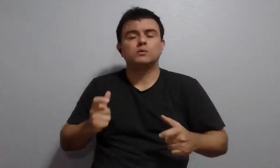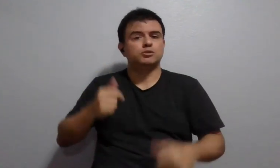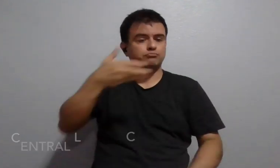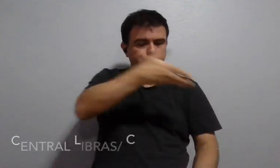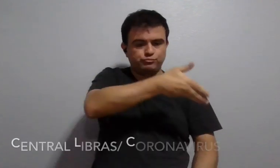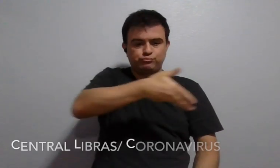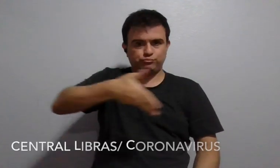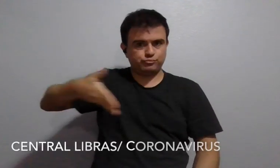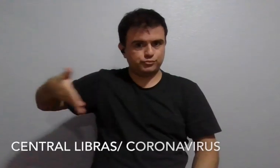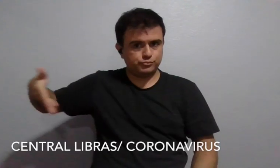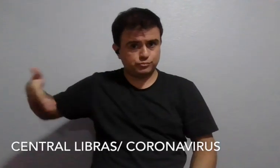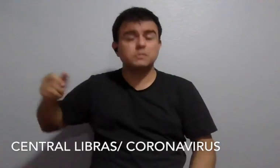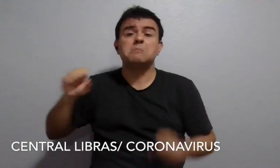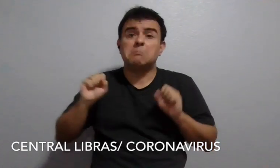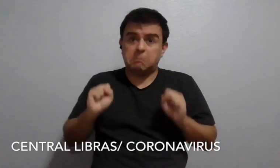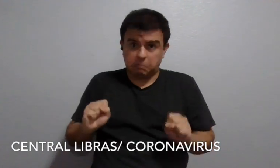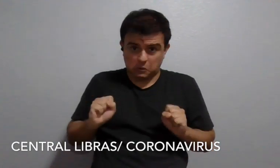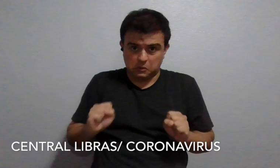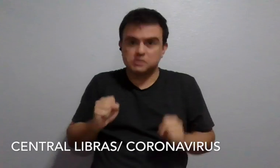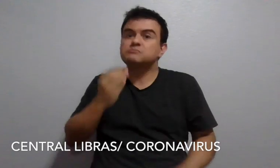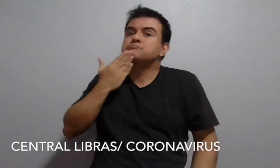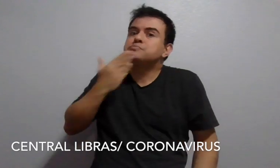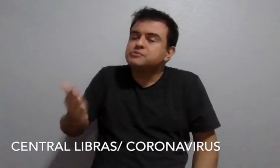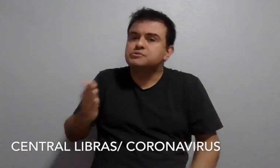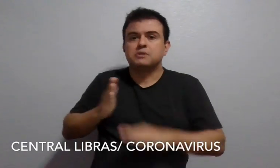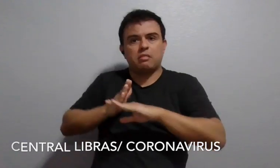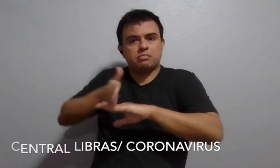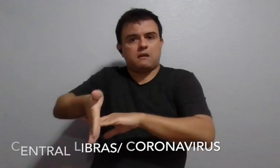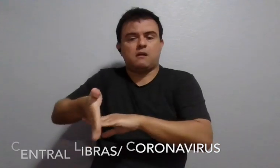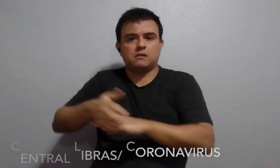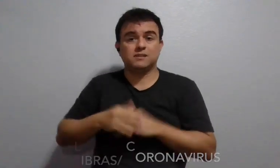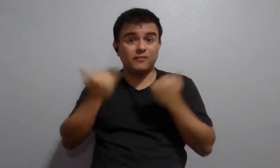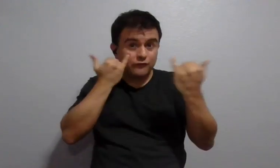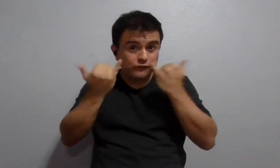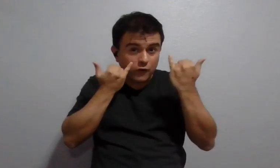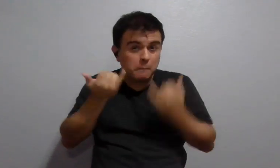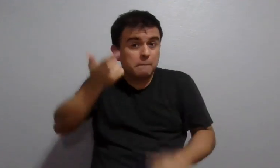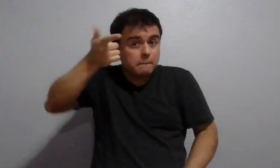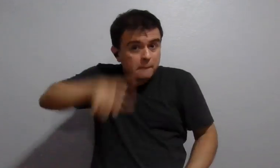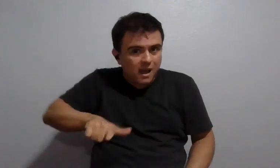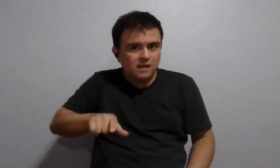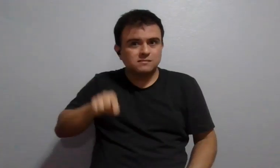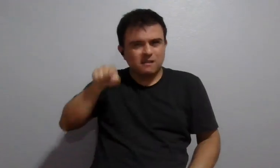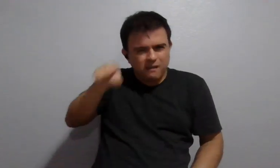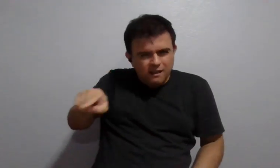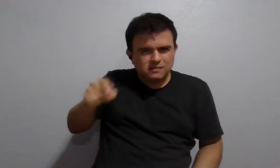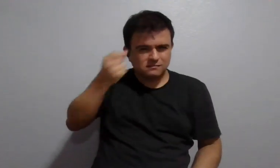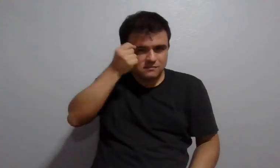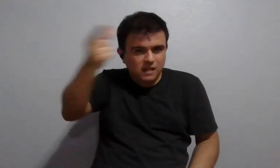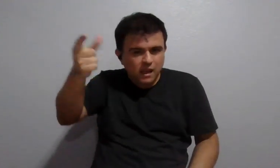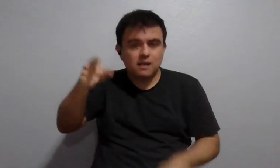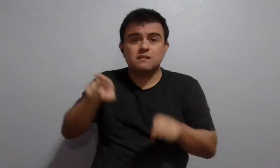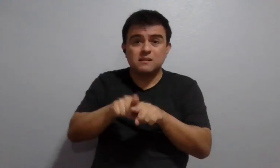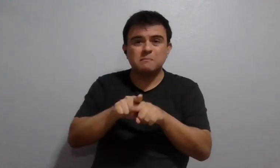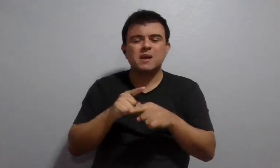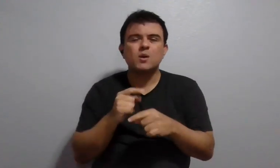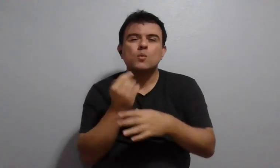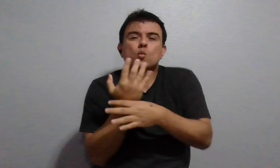Libras/Coronavírus e solicitar a entrada. Mais informações sobre essa e outras iniciativas da universidade estão no